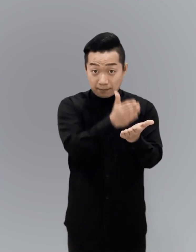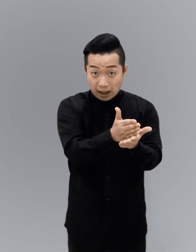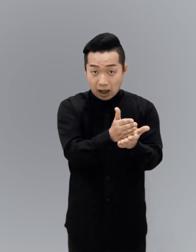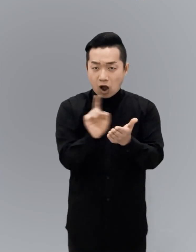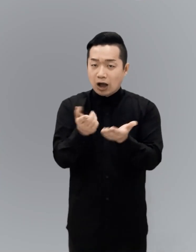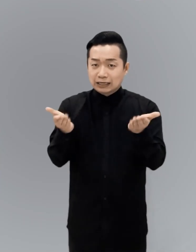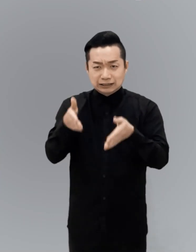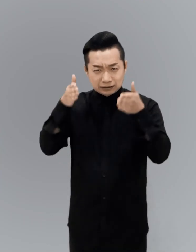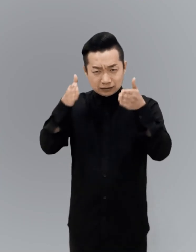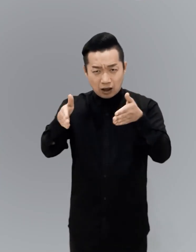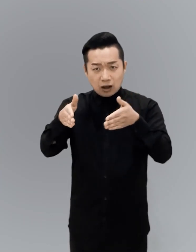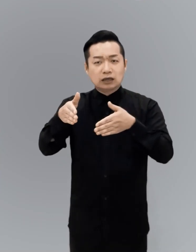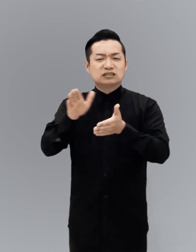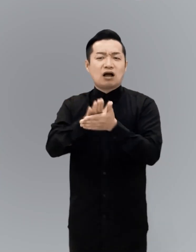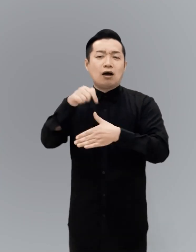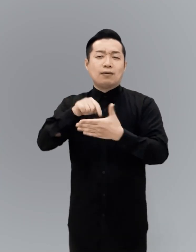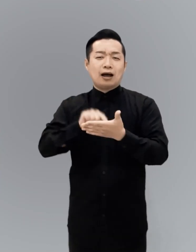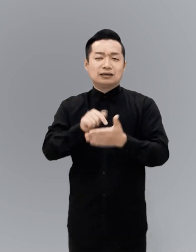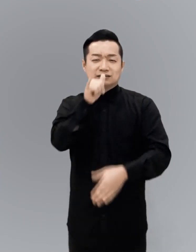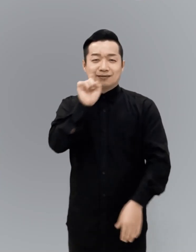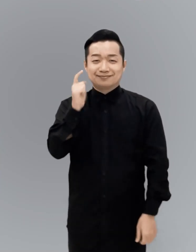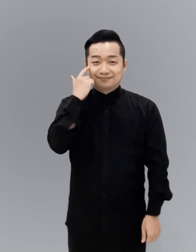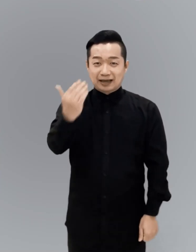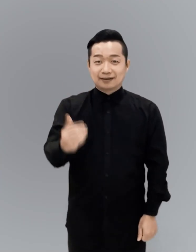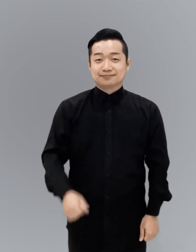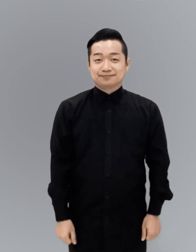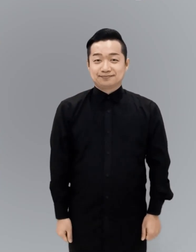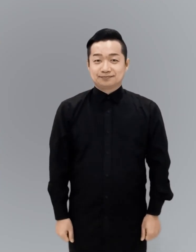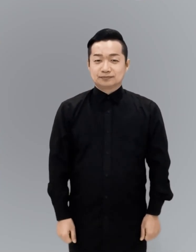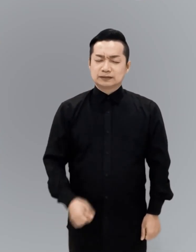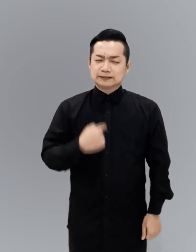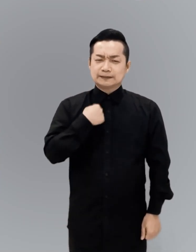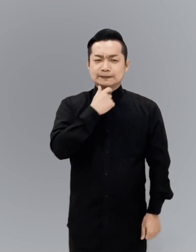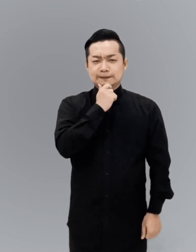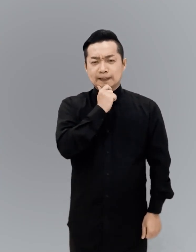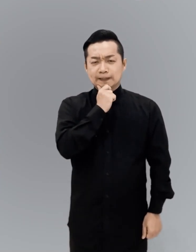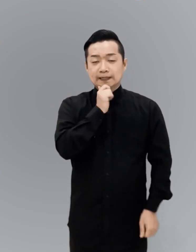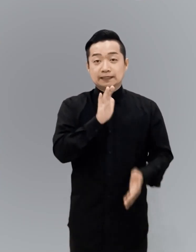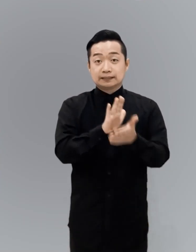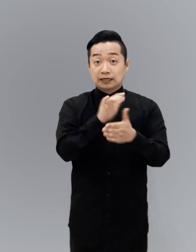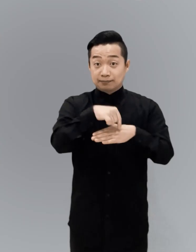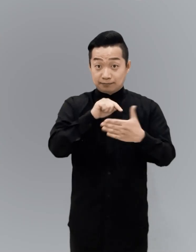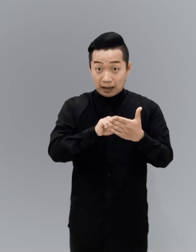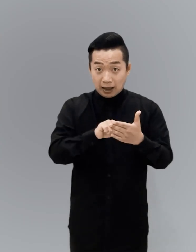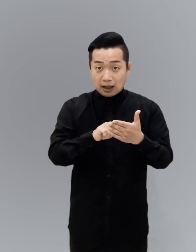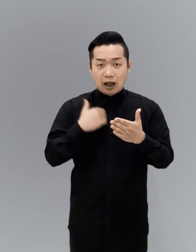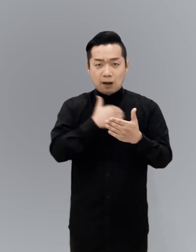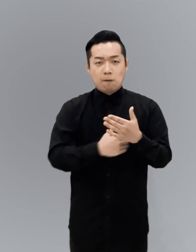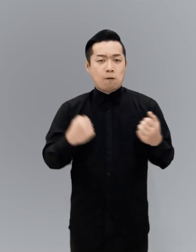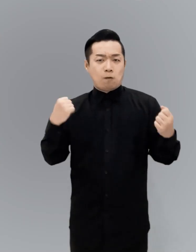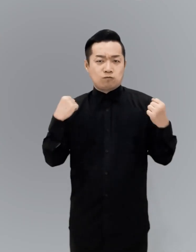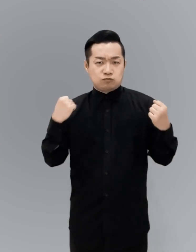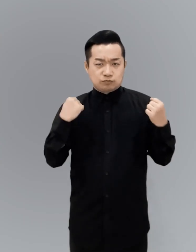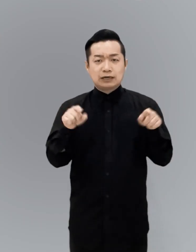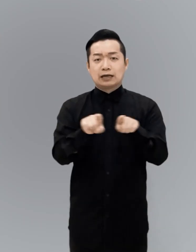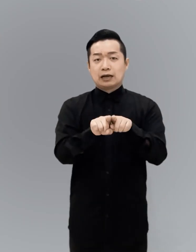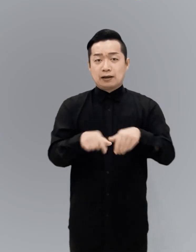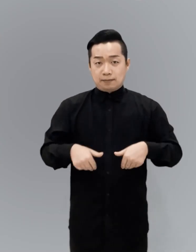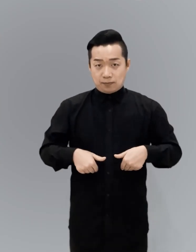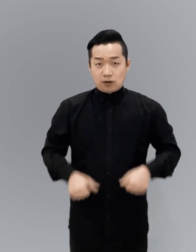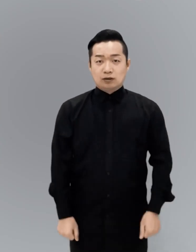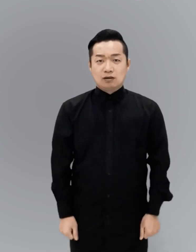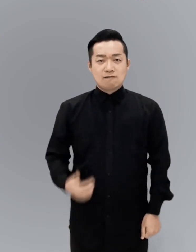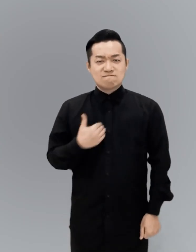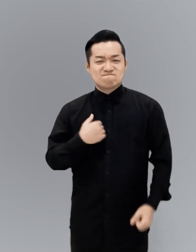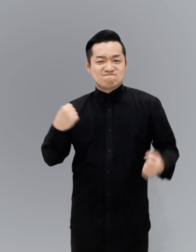그림책 말고 어떤 일에 열정을 가지고 계신가요? 어떻게 보면 열정은 체력이 수반이 돼야 되는 것